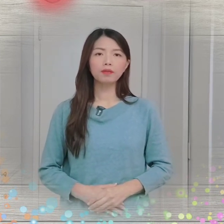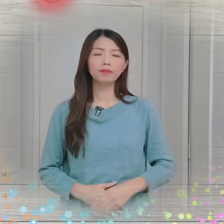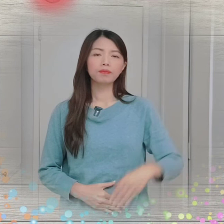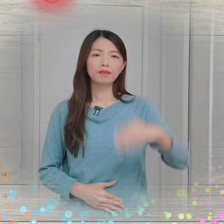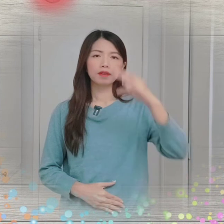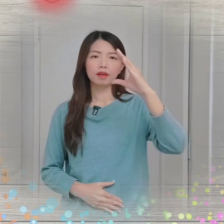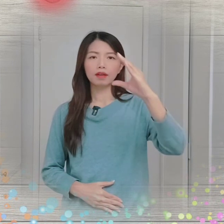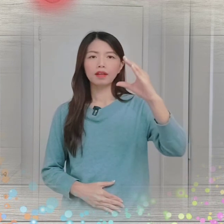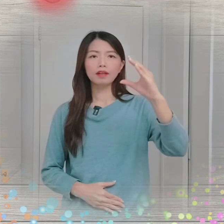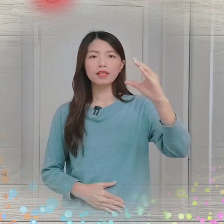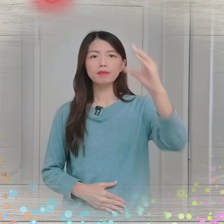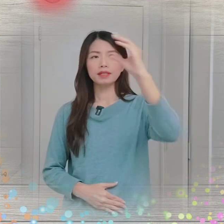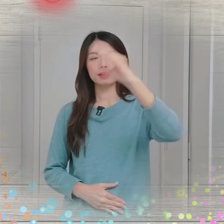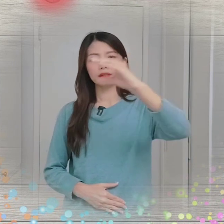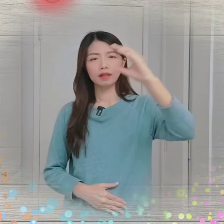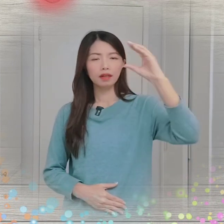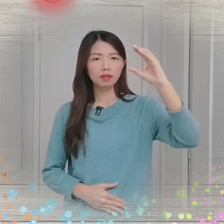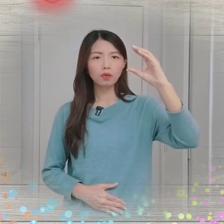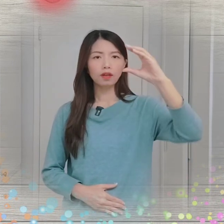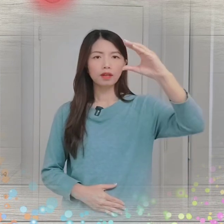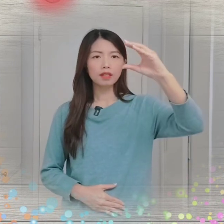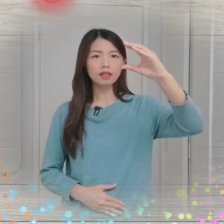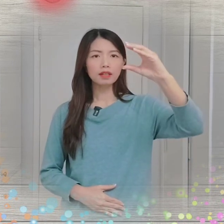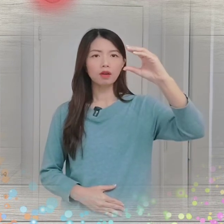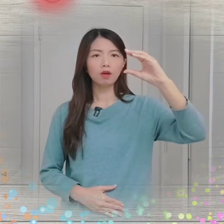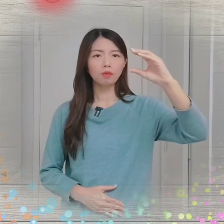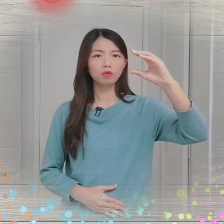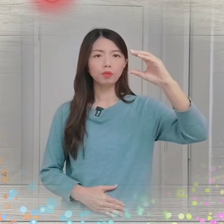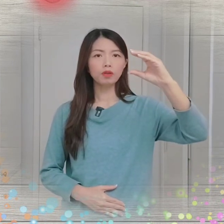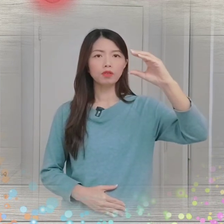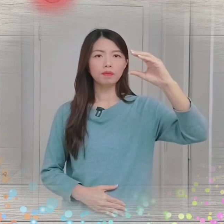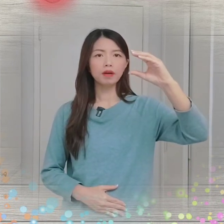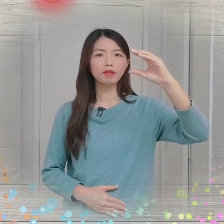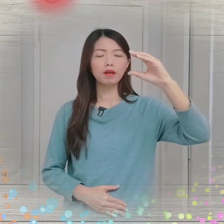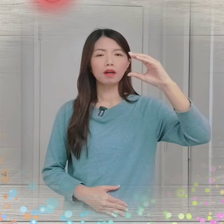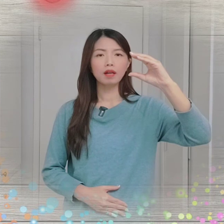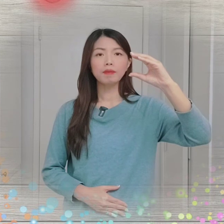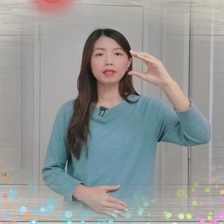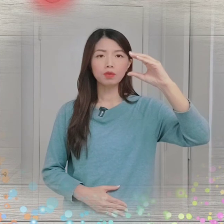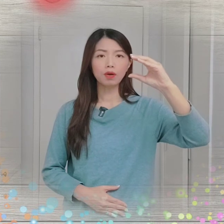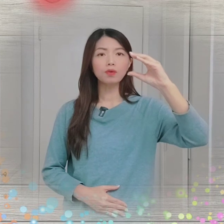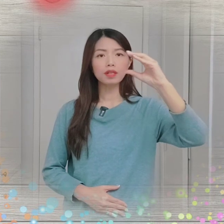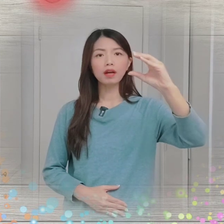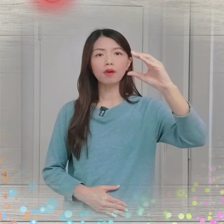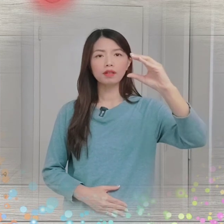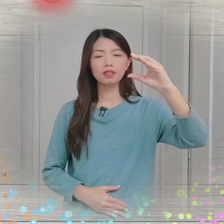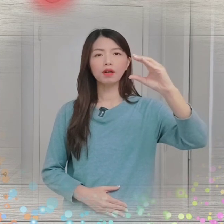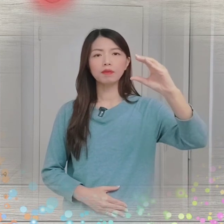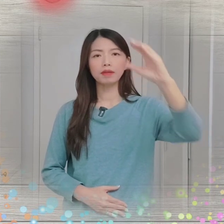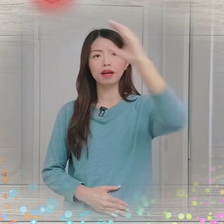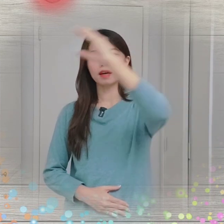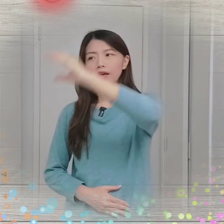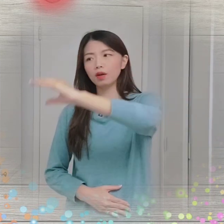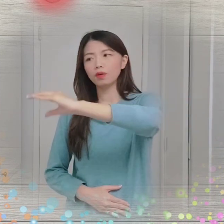표현은 일단 크리스마스 손에 이렇게 C자처럼 구부려 주시면 알파벳 지화로 C라고 하는